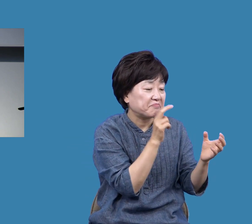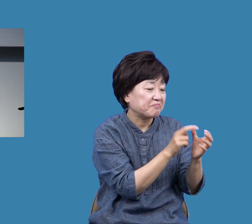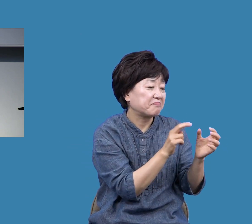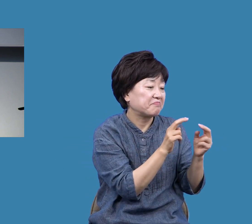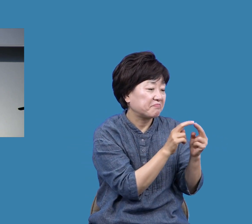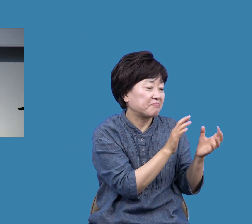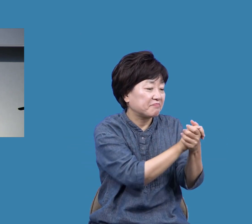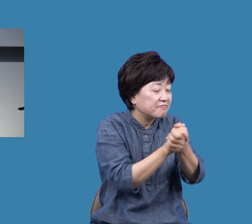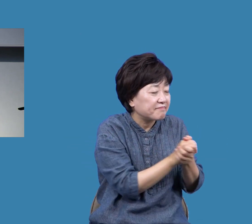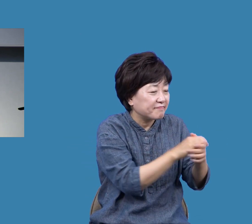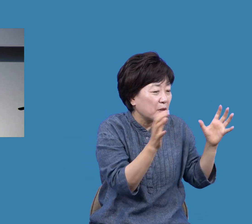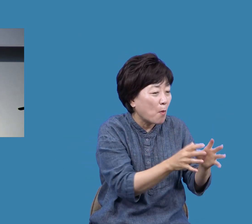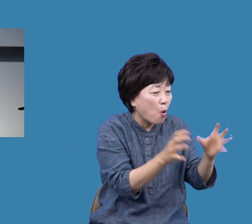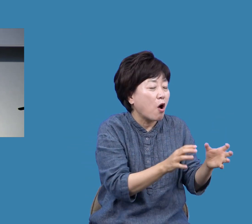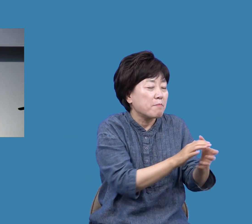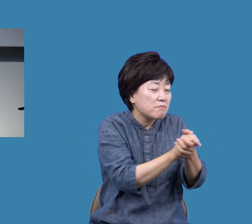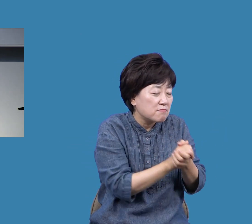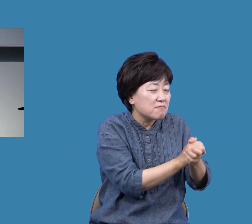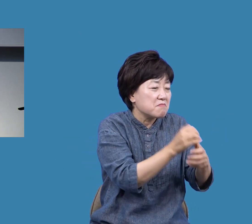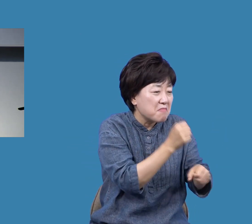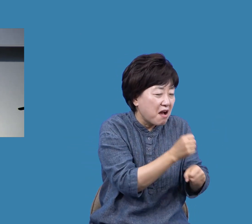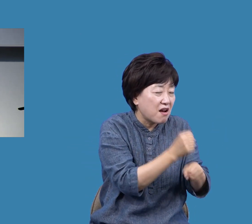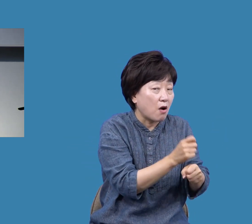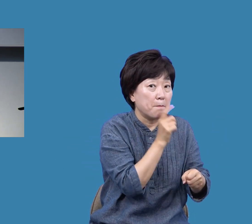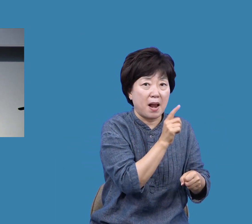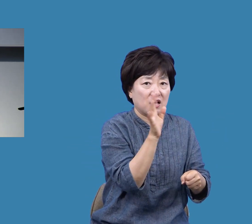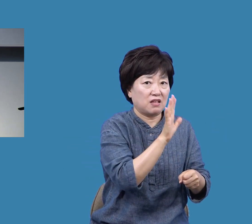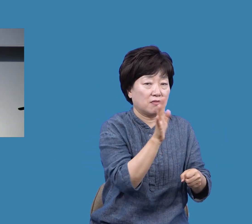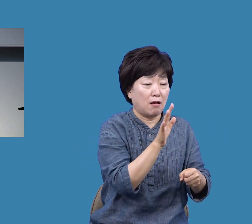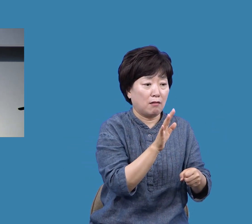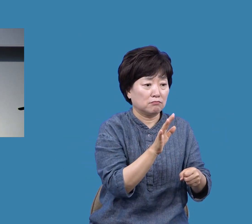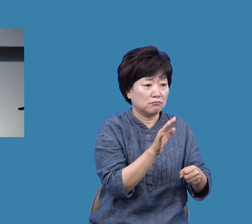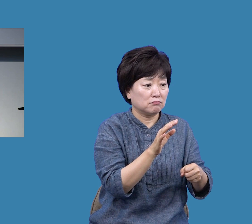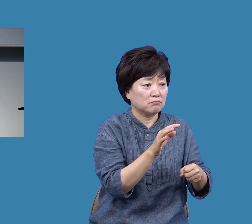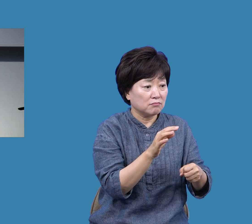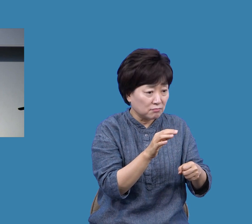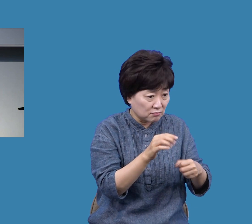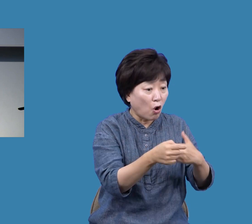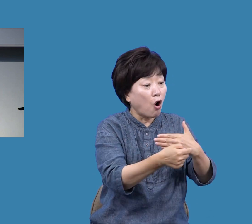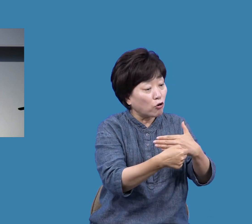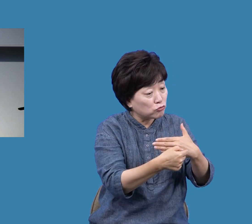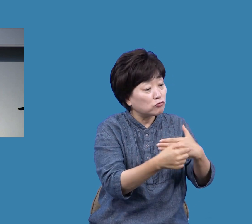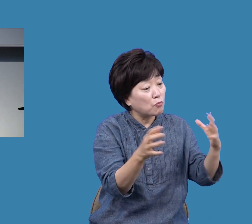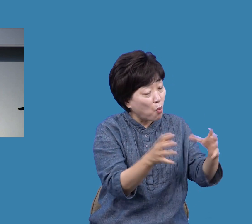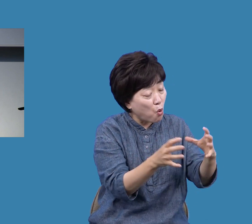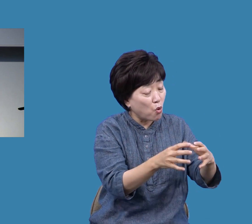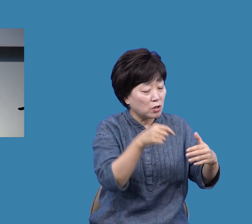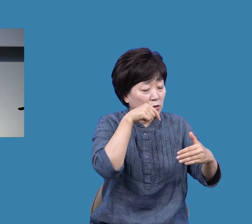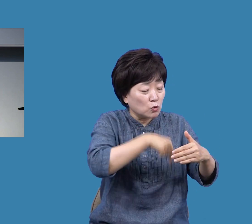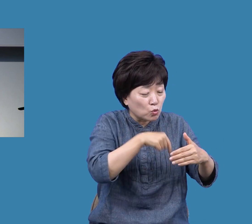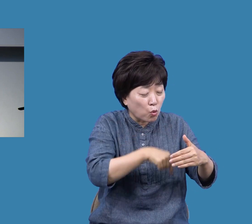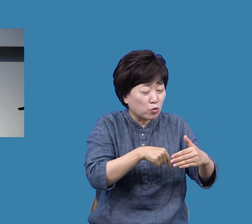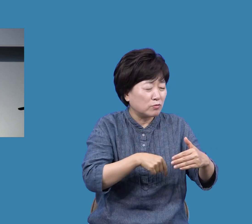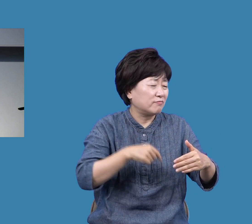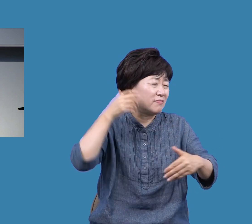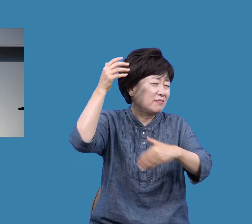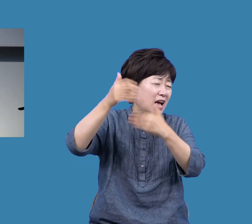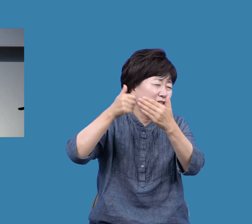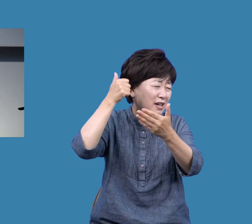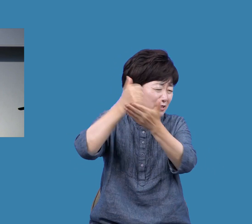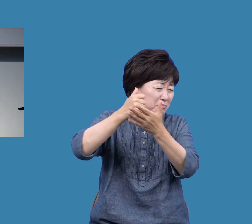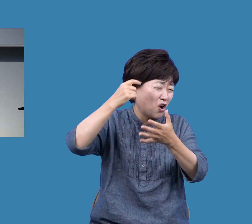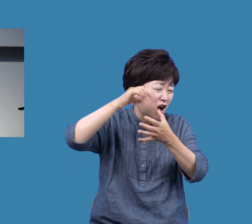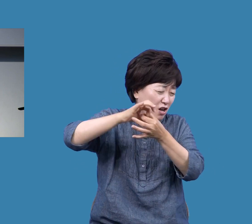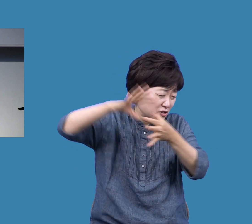하나님을 믿는 공동체고 당연히 우린 하나님을 섬기는 교회고 이렇게 나가는데, 그 안에 보면은 생명력은 이미 끊어졌어요. 영적인